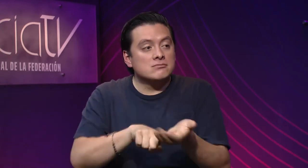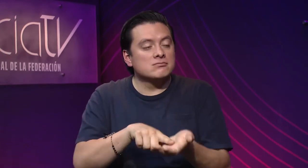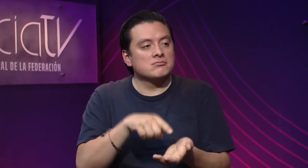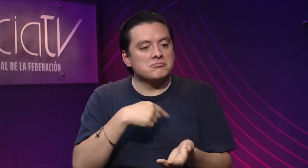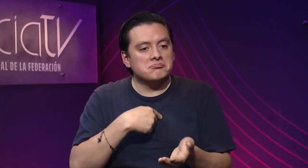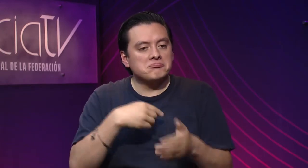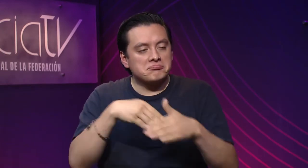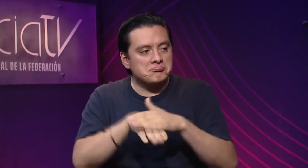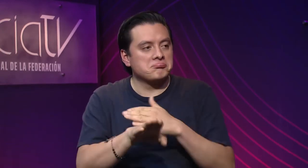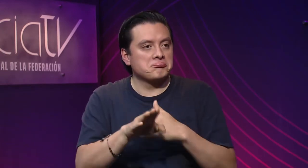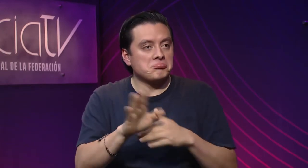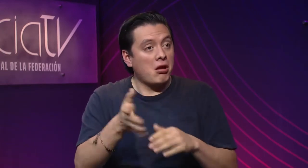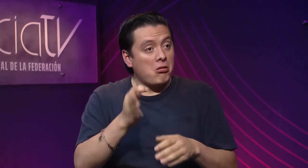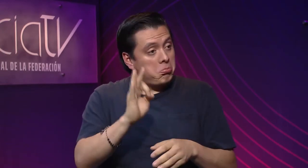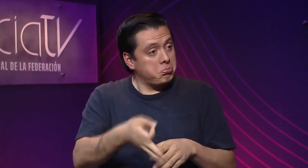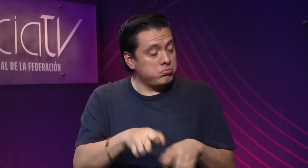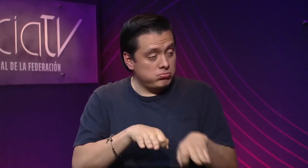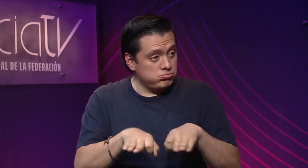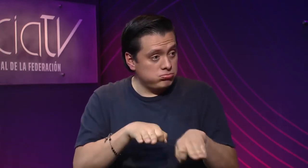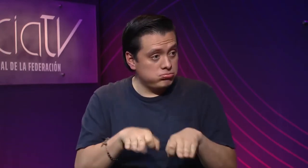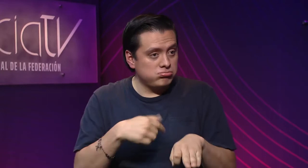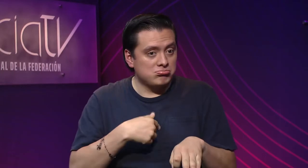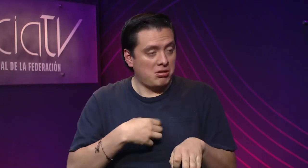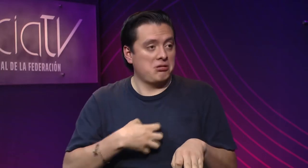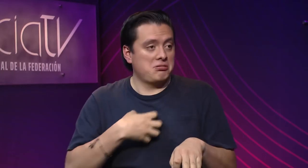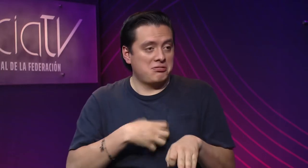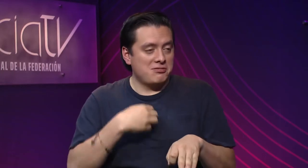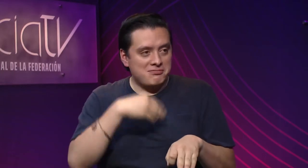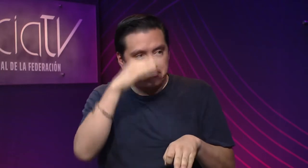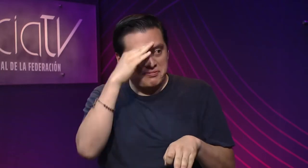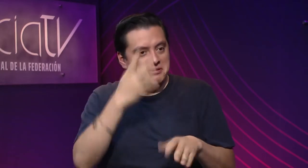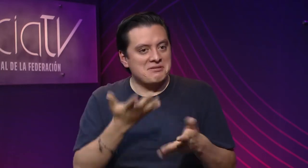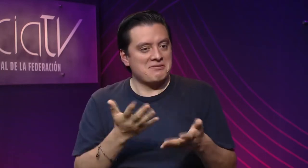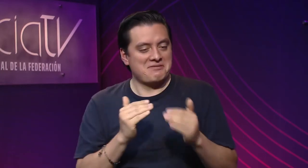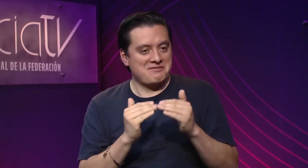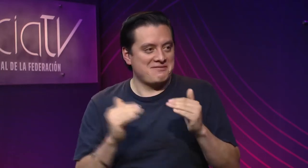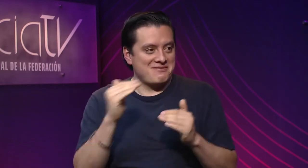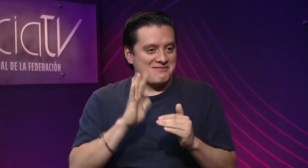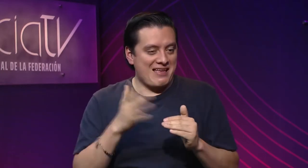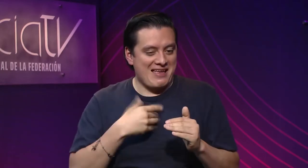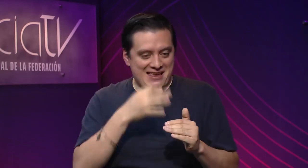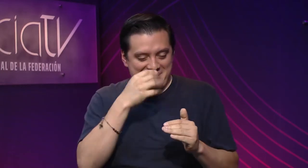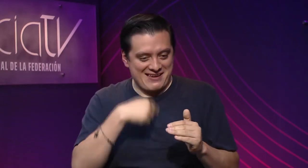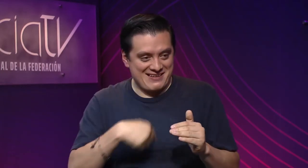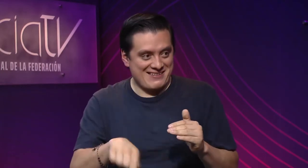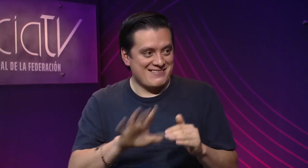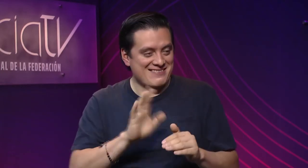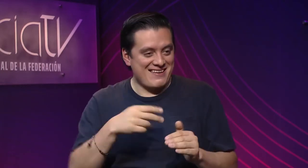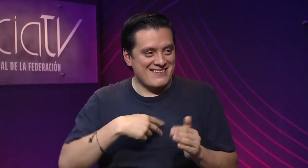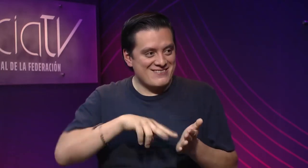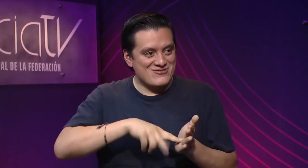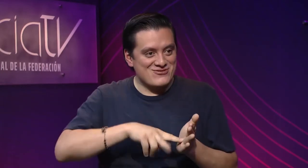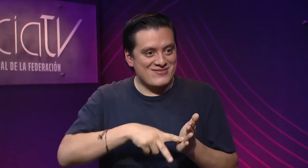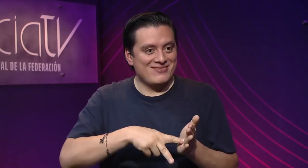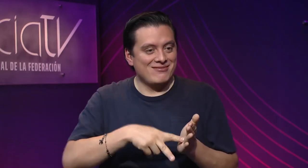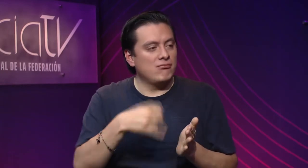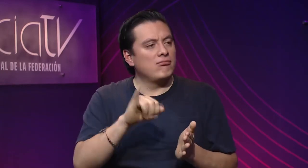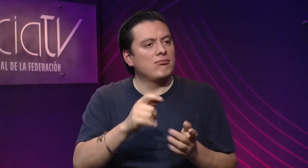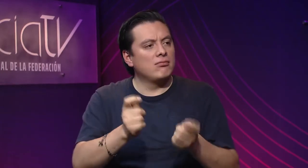servicio social o nuestras prácticas profesionales. Y sí, nos aceptaban y todo, y después del servicio, de las prácticas, incluso te daban la